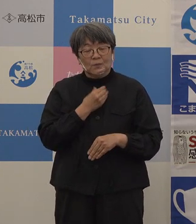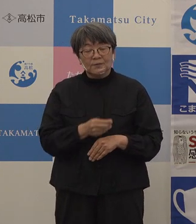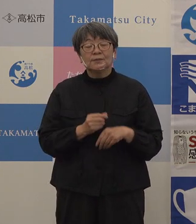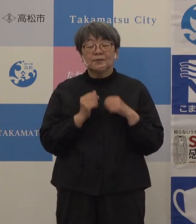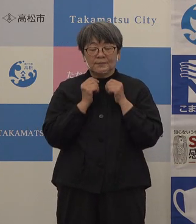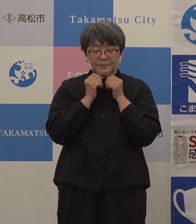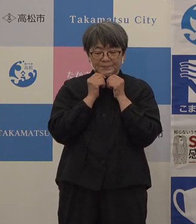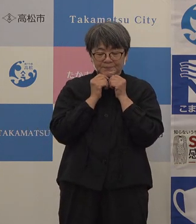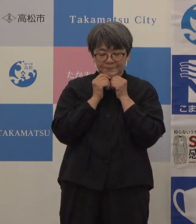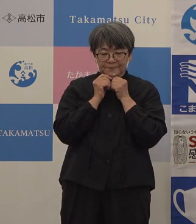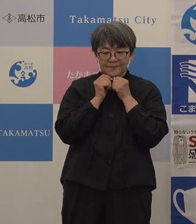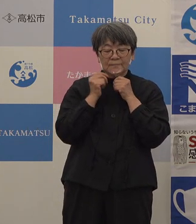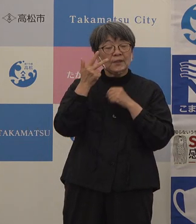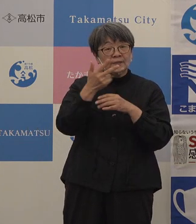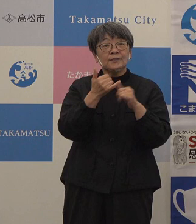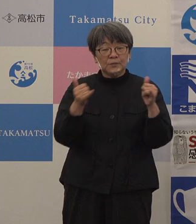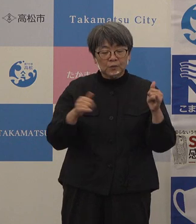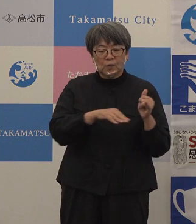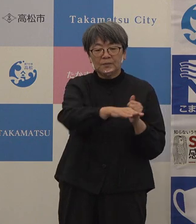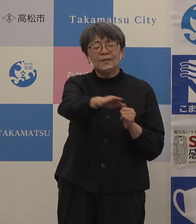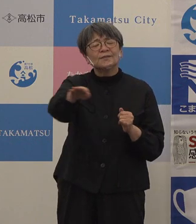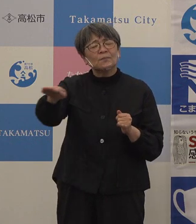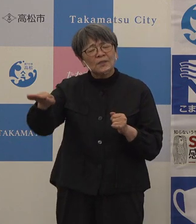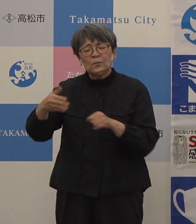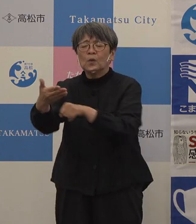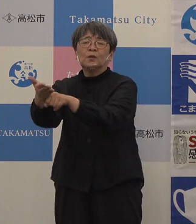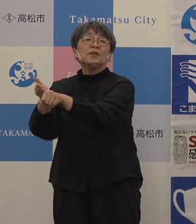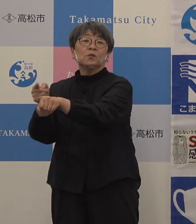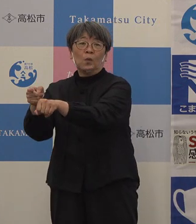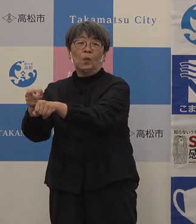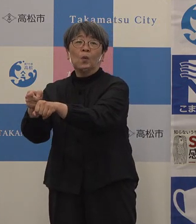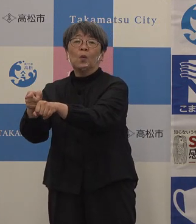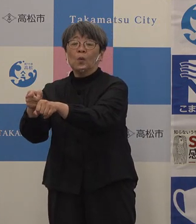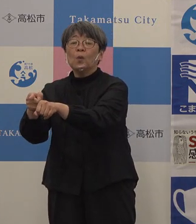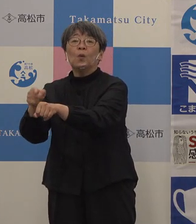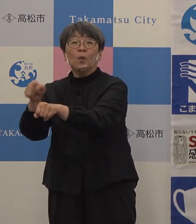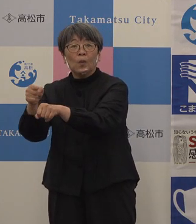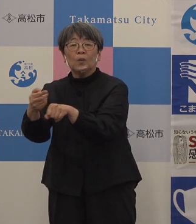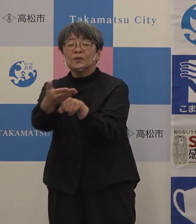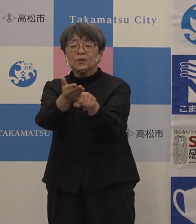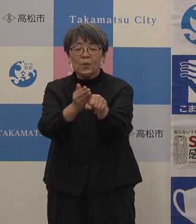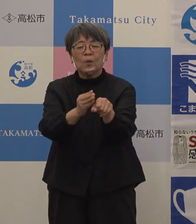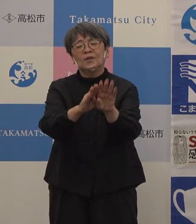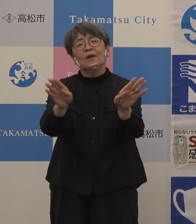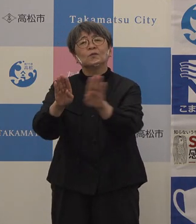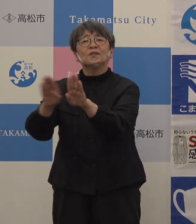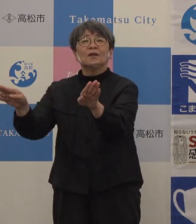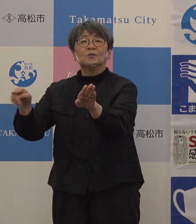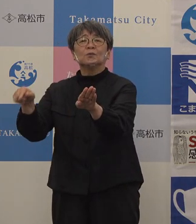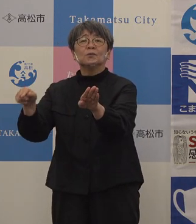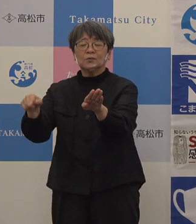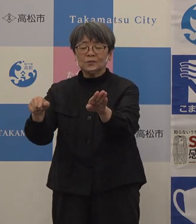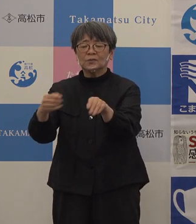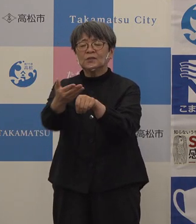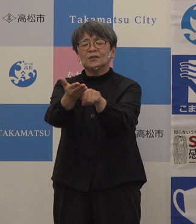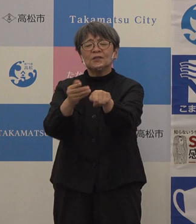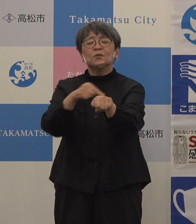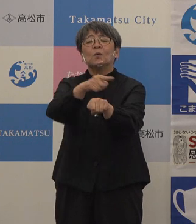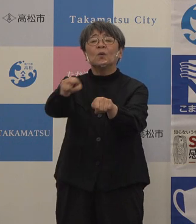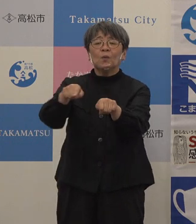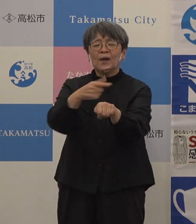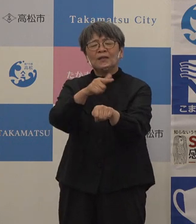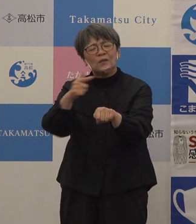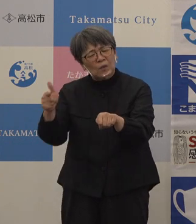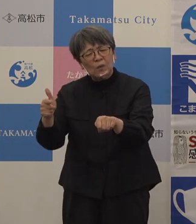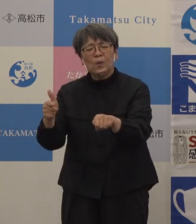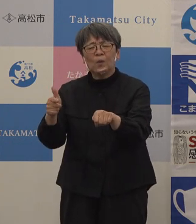も市民の皆様にもこう離島で会を中心に開催される芸術祭であるということで、離島におきますと医療